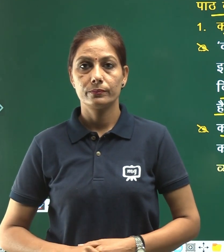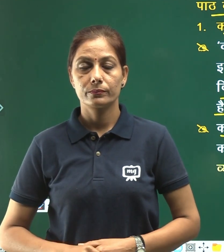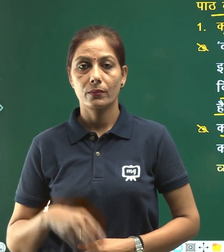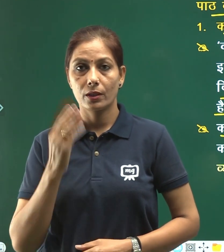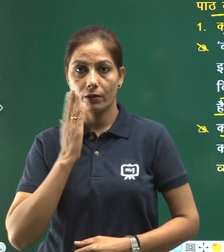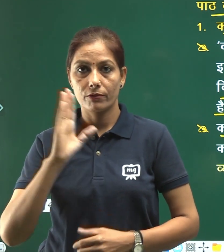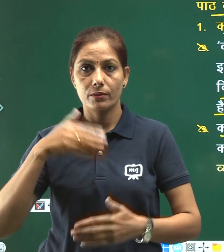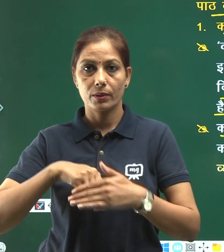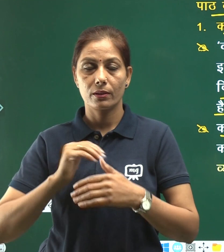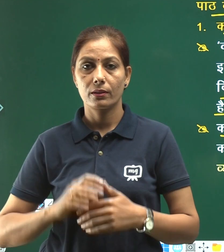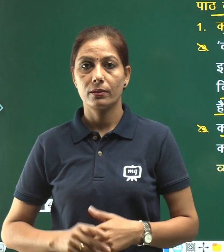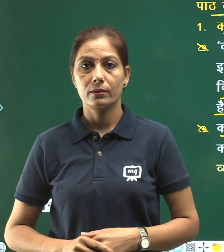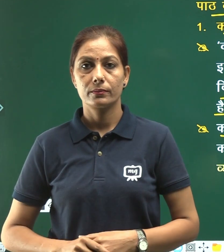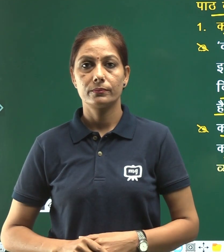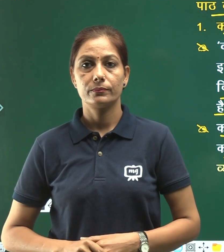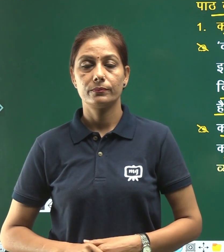इस कविता में